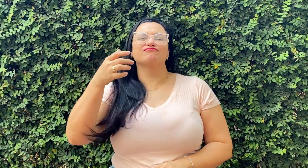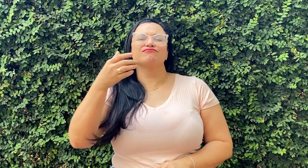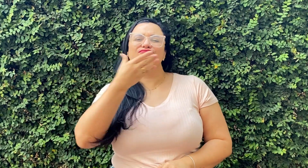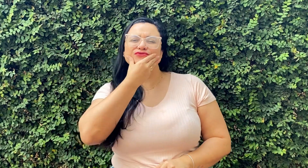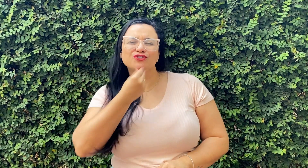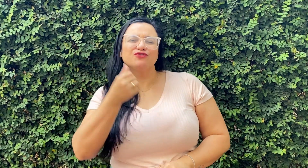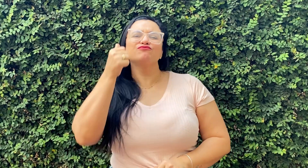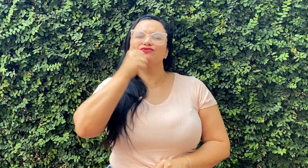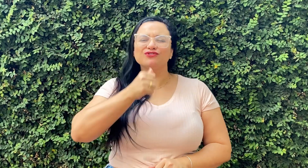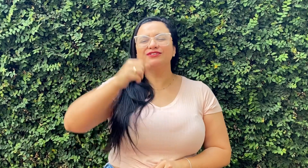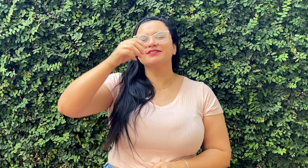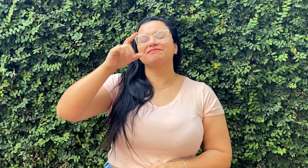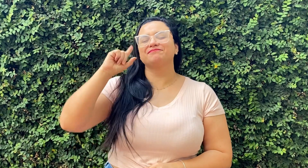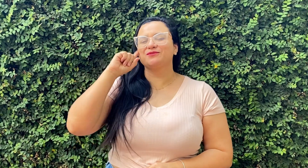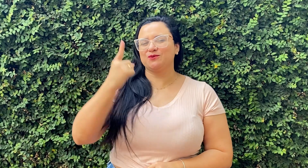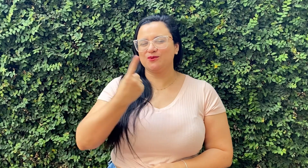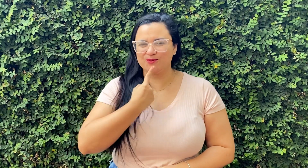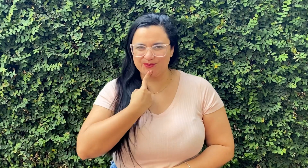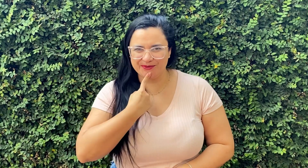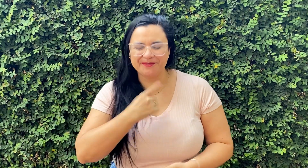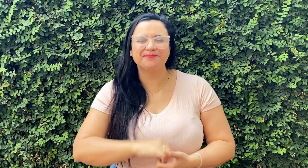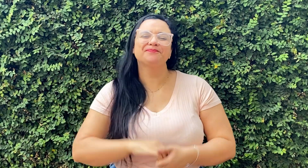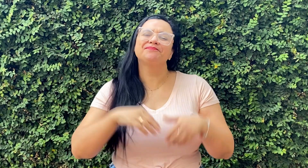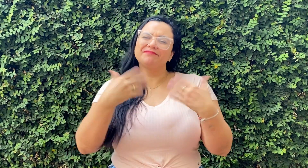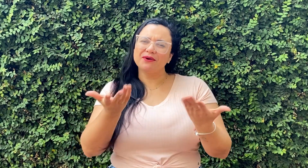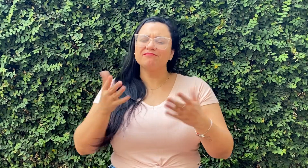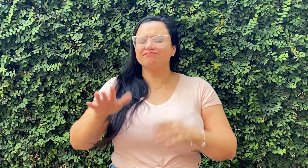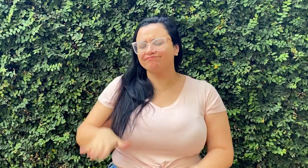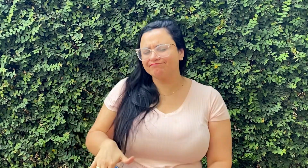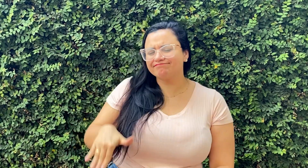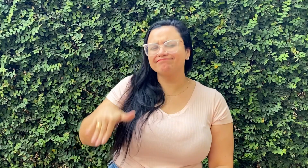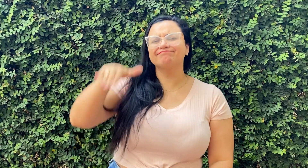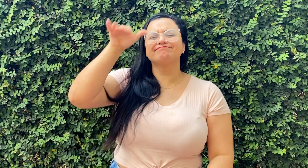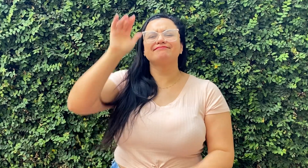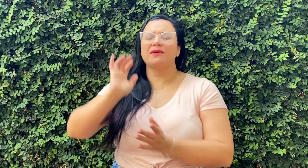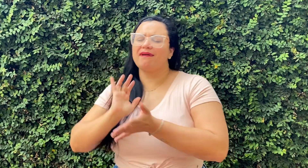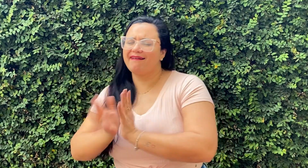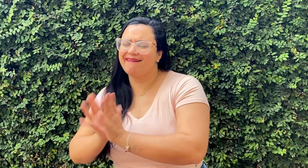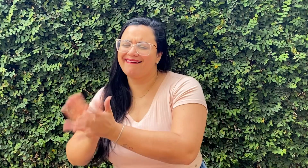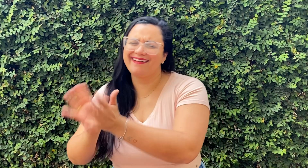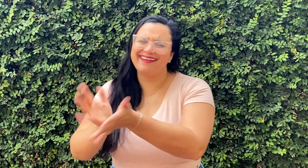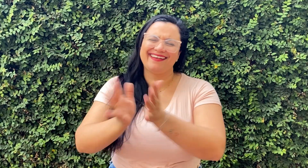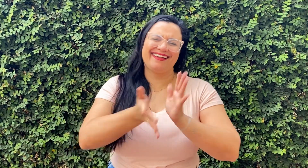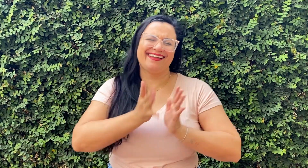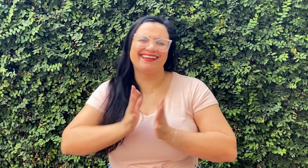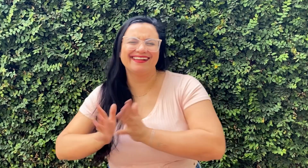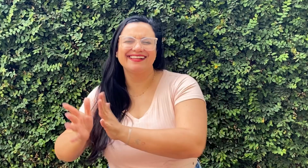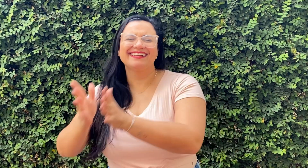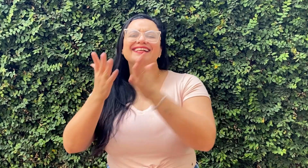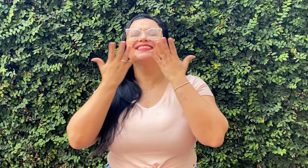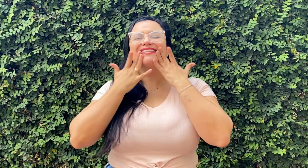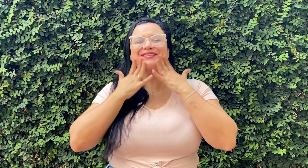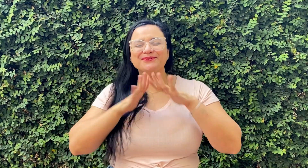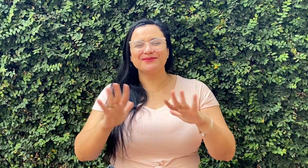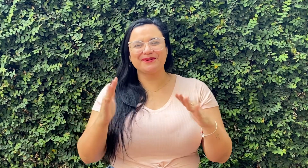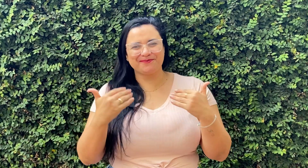e tias surdas. Então, desde criança eu tenho contato com a Libras, desde que eu nasci, de